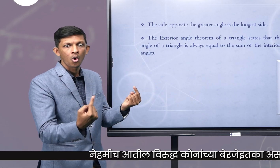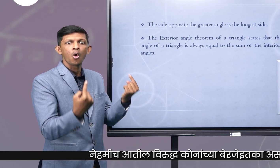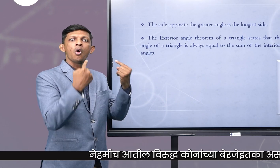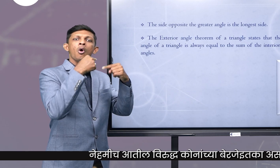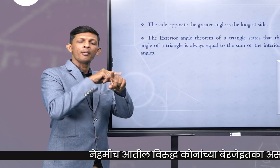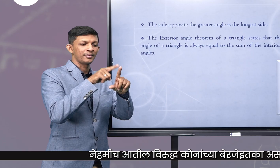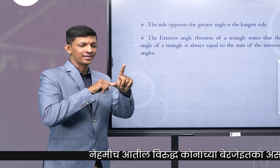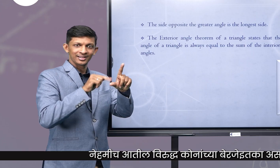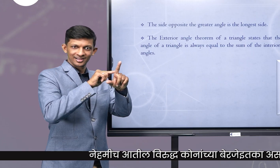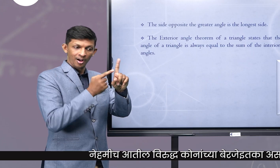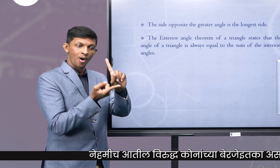कोनांच्या बेरजे इतका असतो.